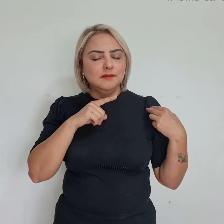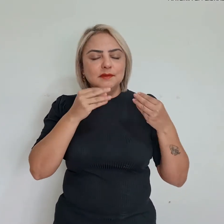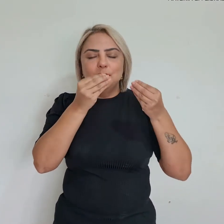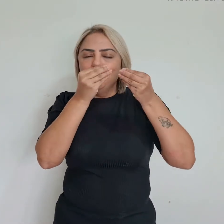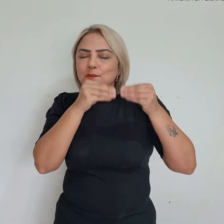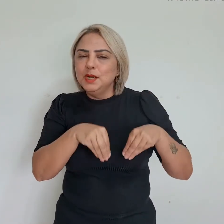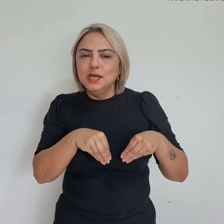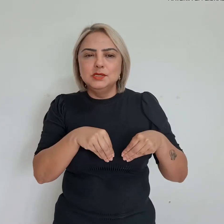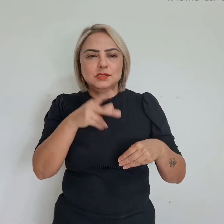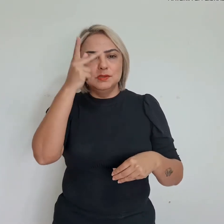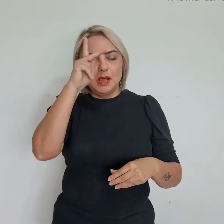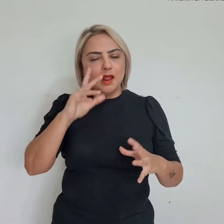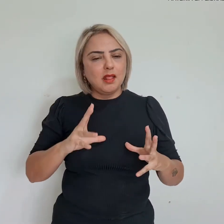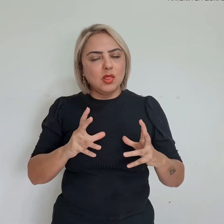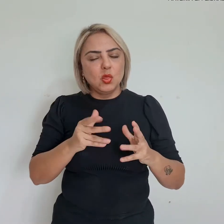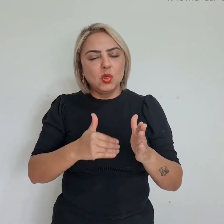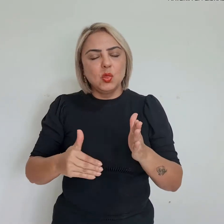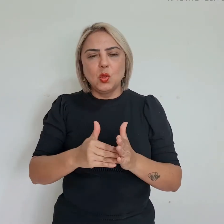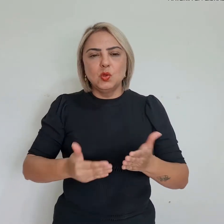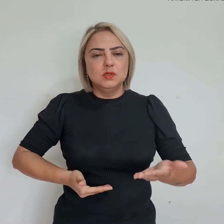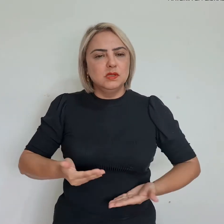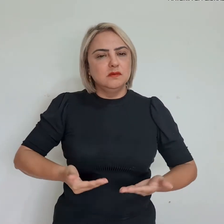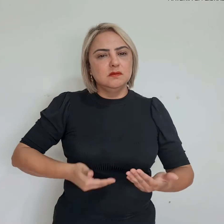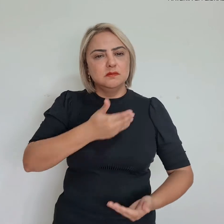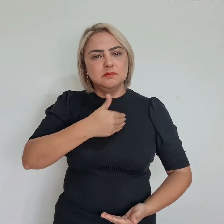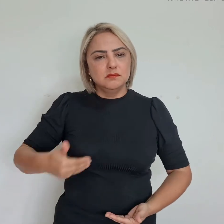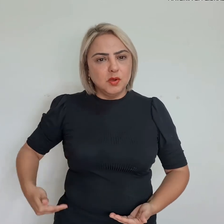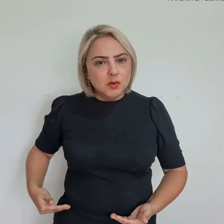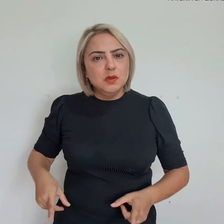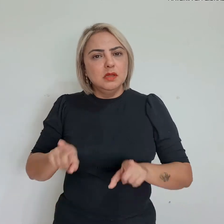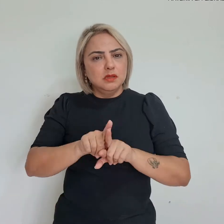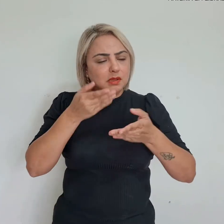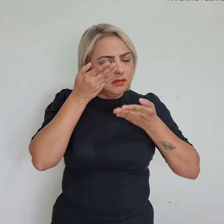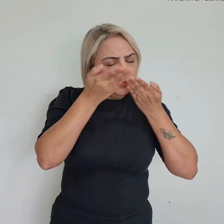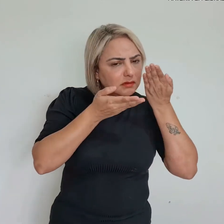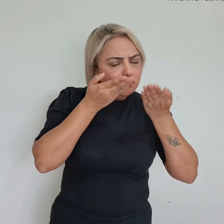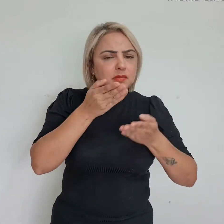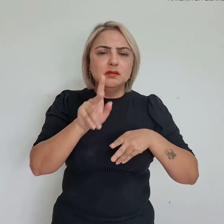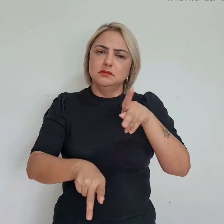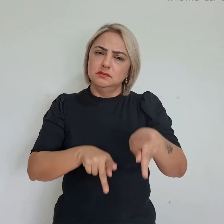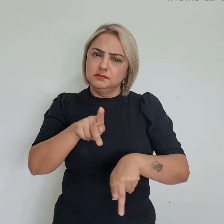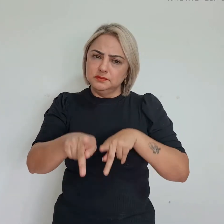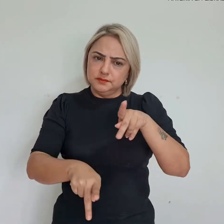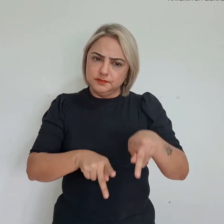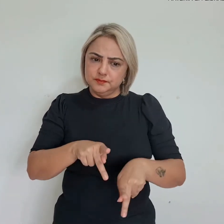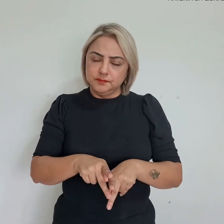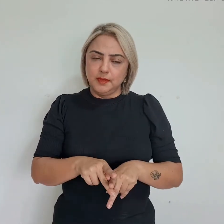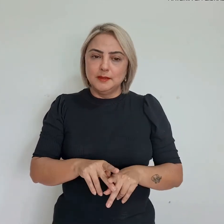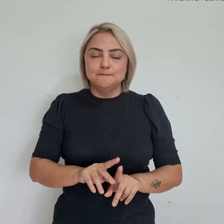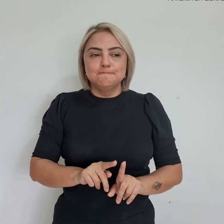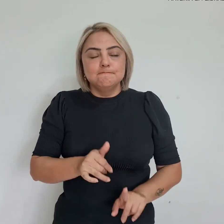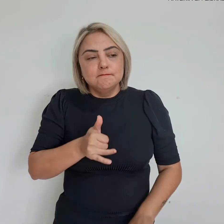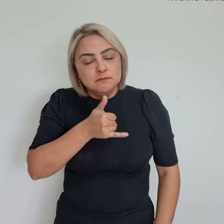grandes prejuízos para os serviços públicos e para o atendimento à população.